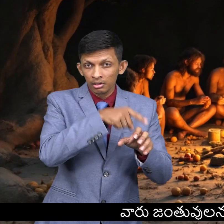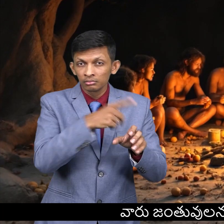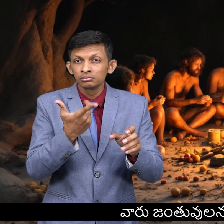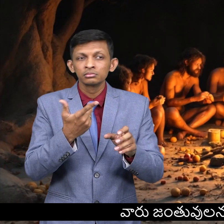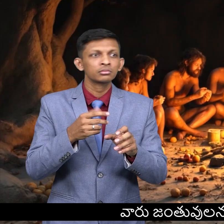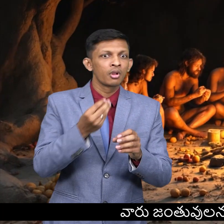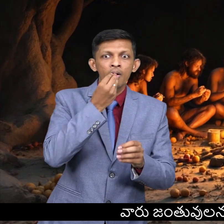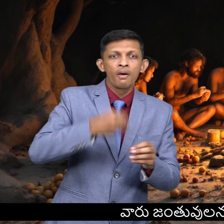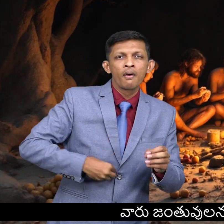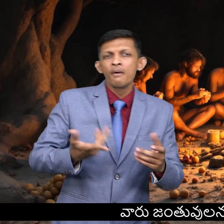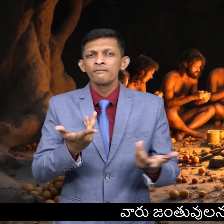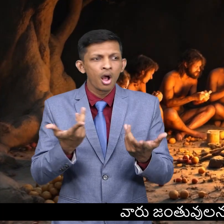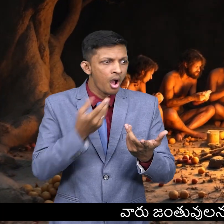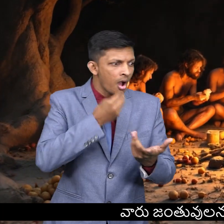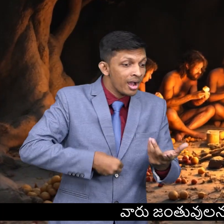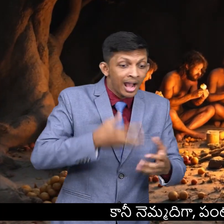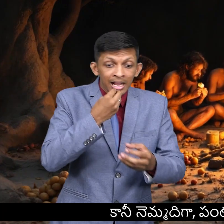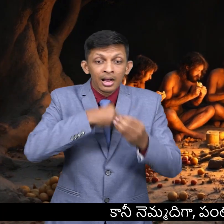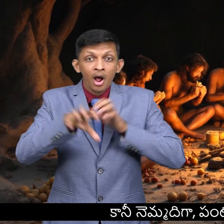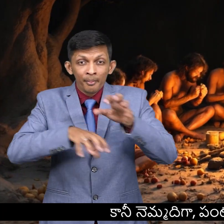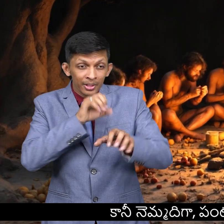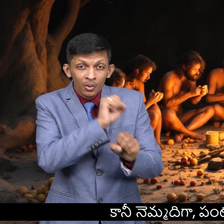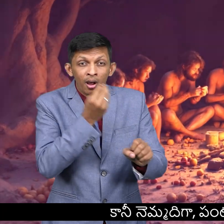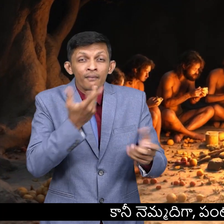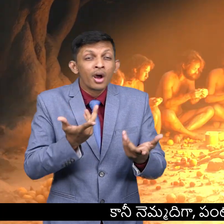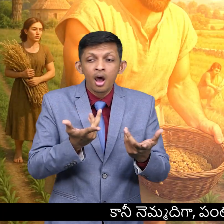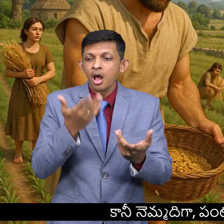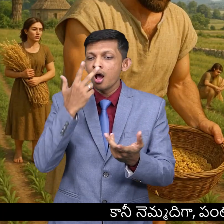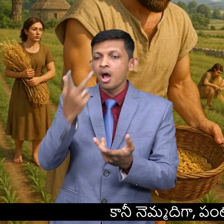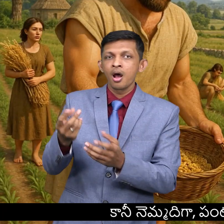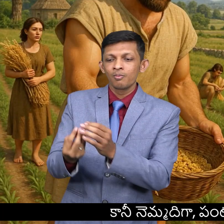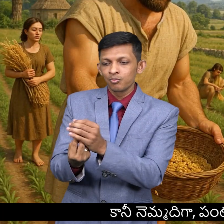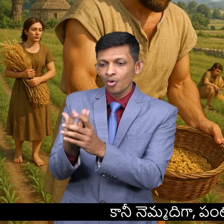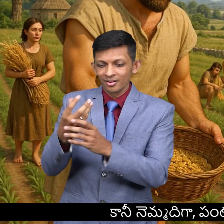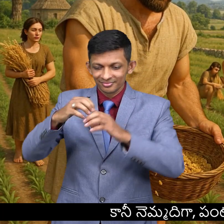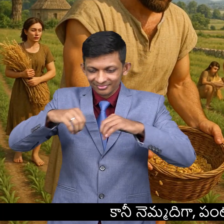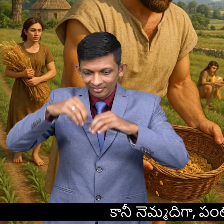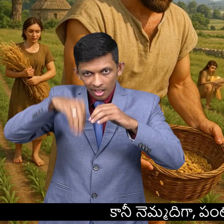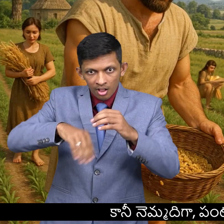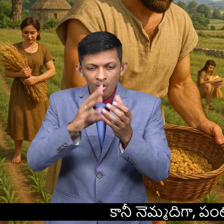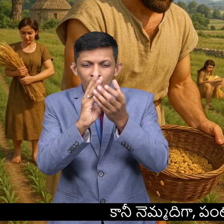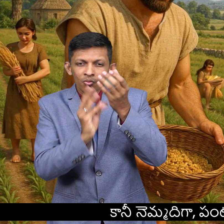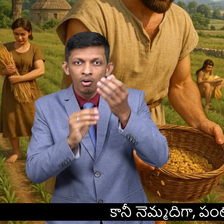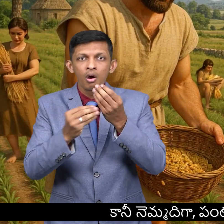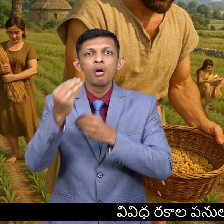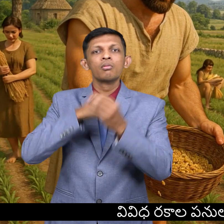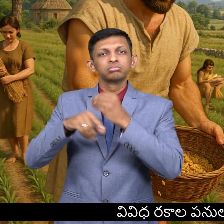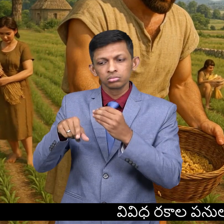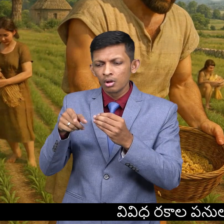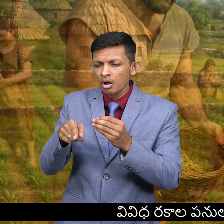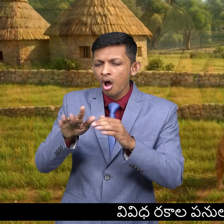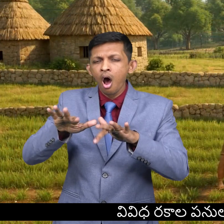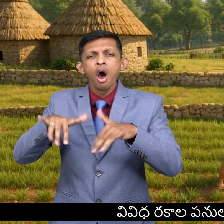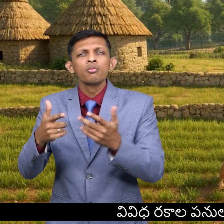వారు జంతువులను మరియు దుంపలను తిన్నారు, కానీ నెమ్మదిగా పంటలను ఎలా పండించాలో మరియు